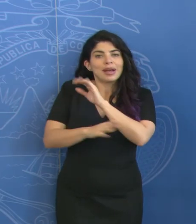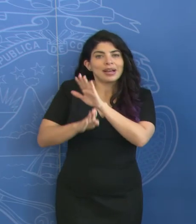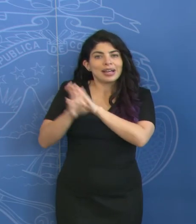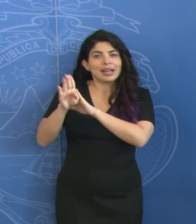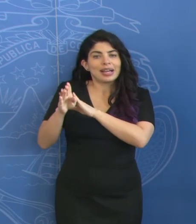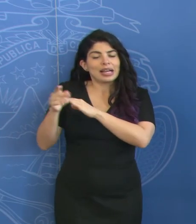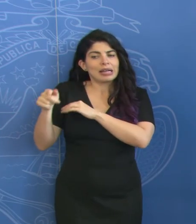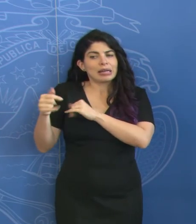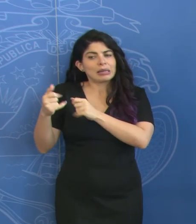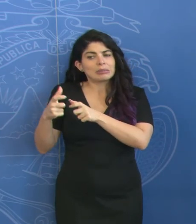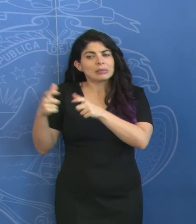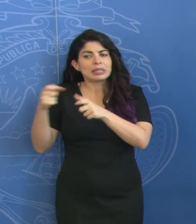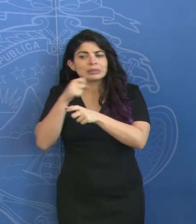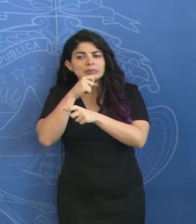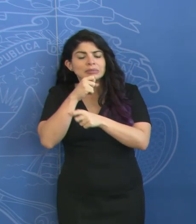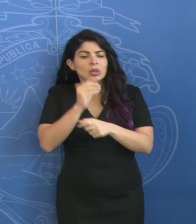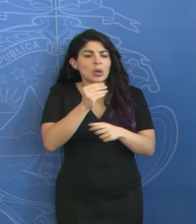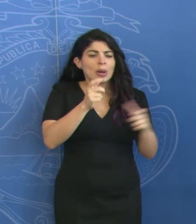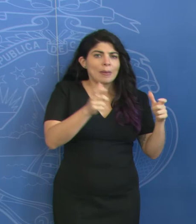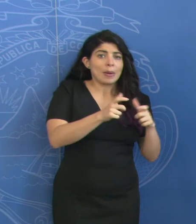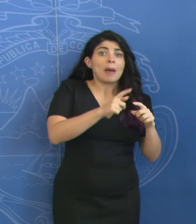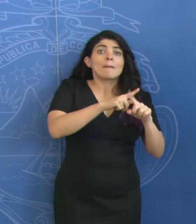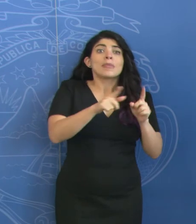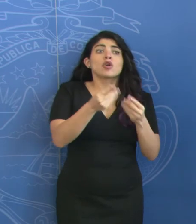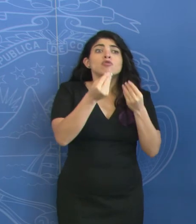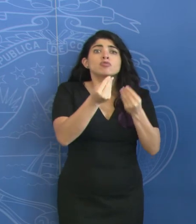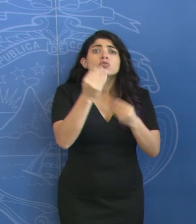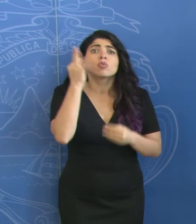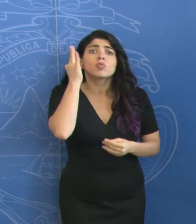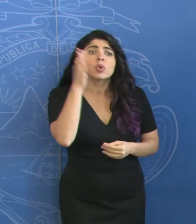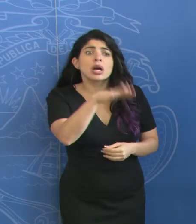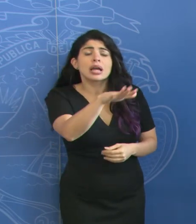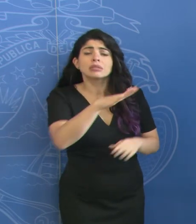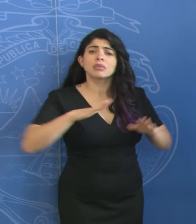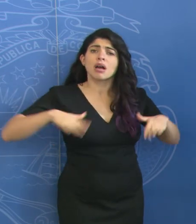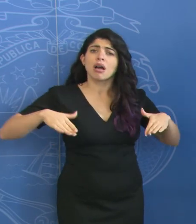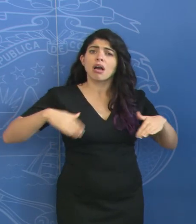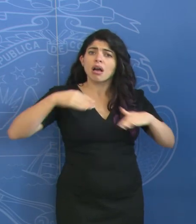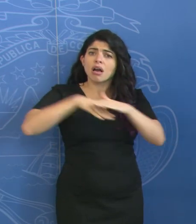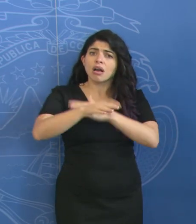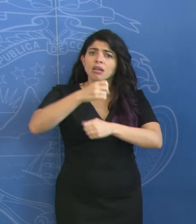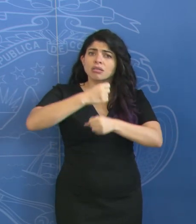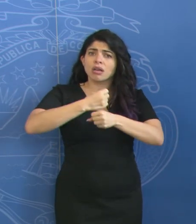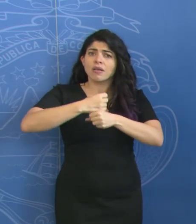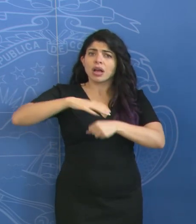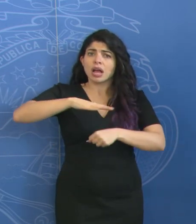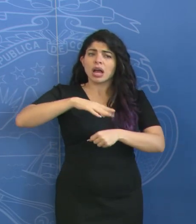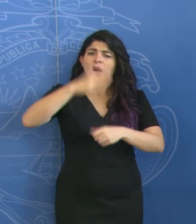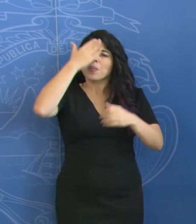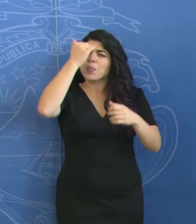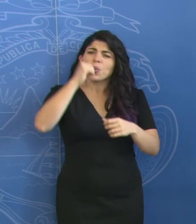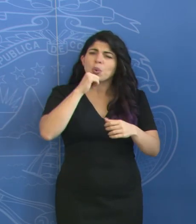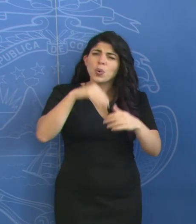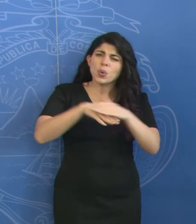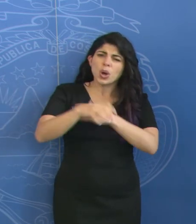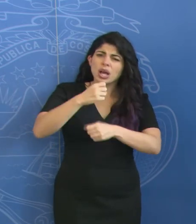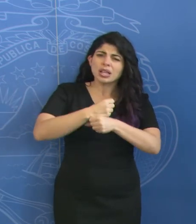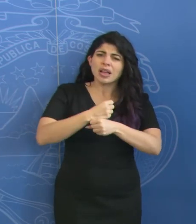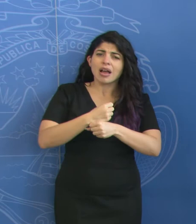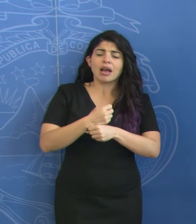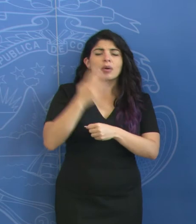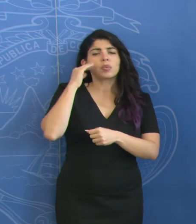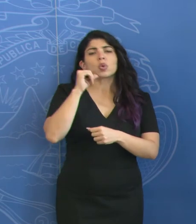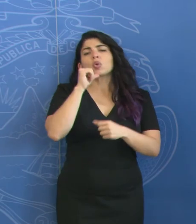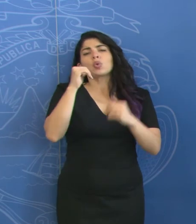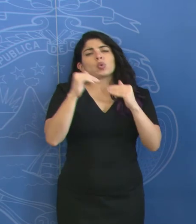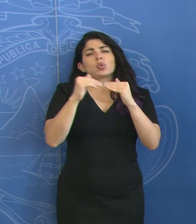No obstante, tenemos un gran grupo de mujeres que no han ingresado al mercado laboral. No ingresan porque, de una manera injusta,